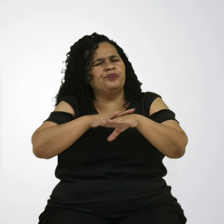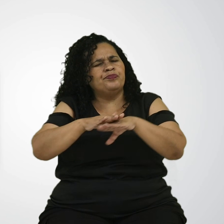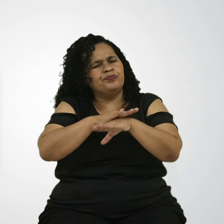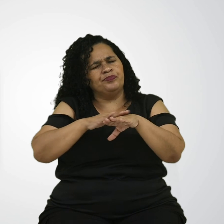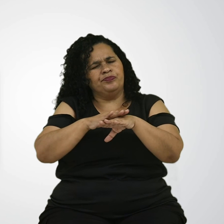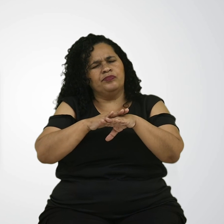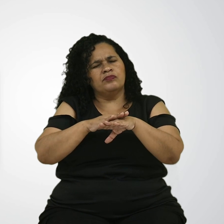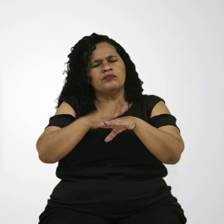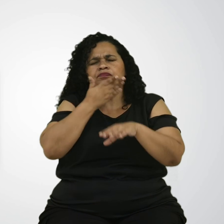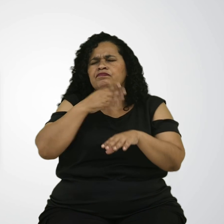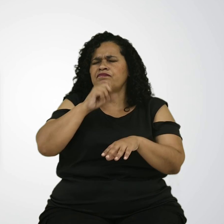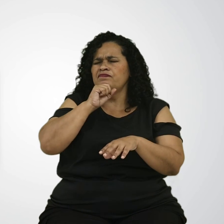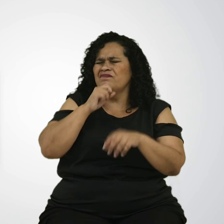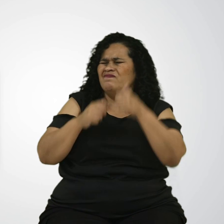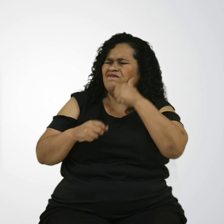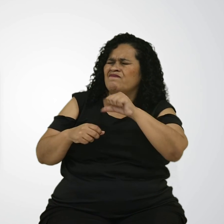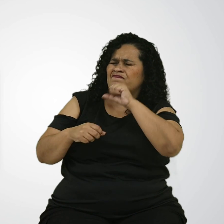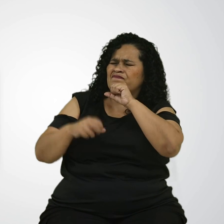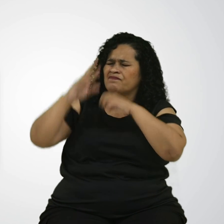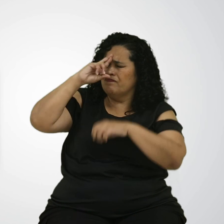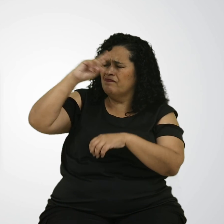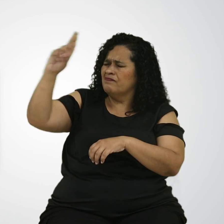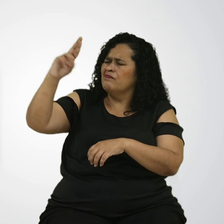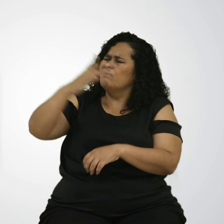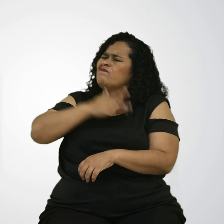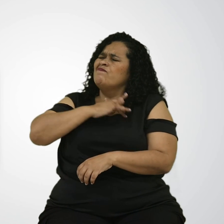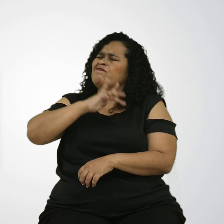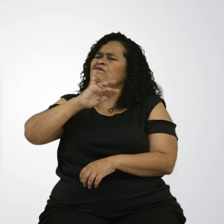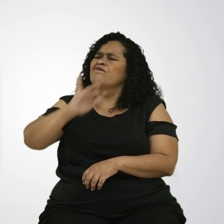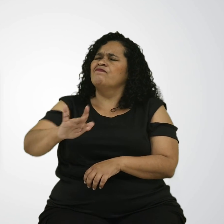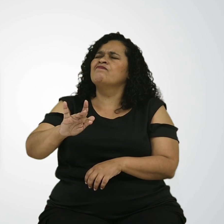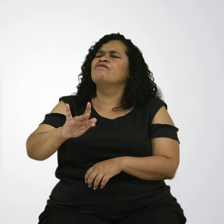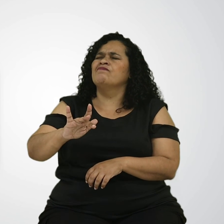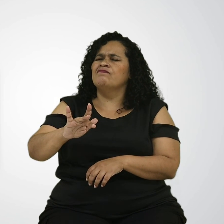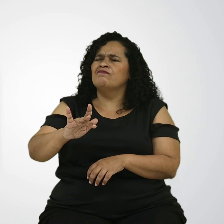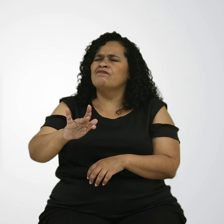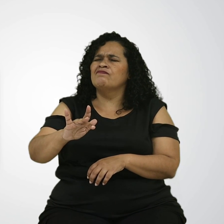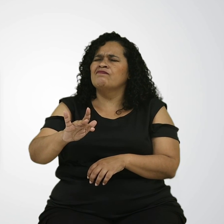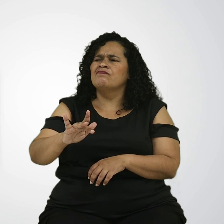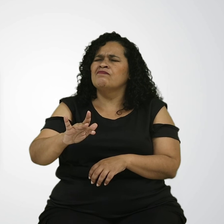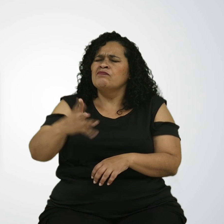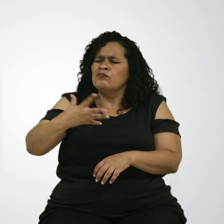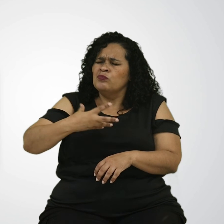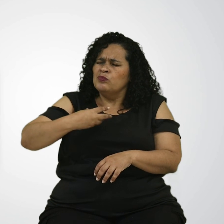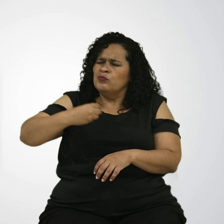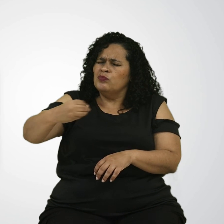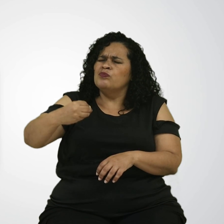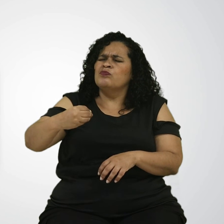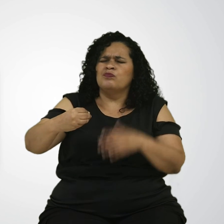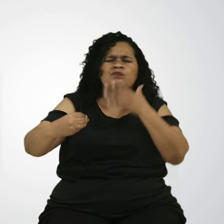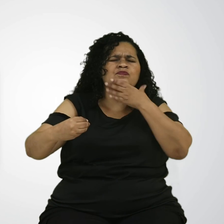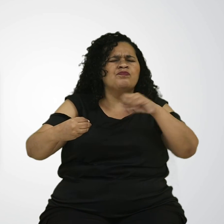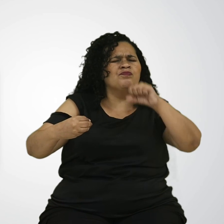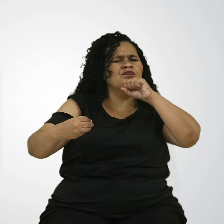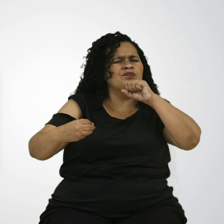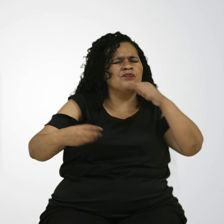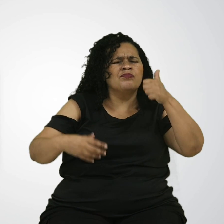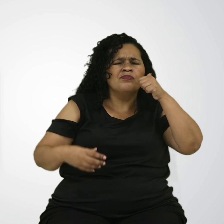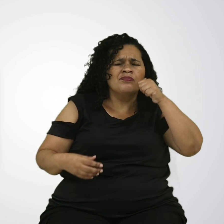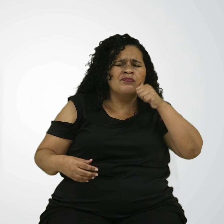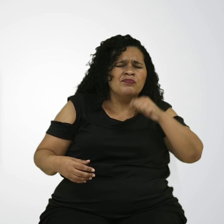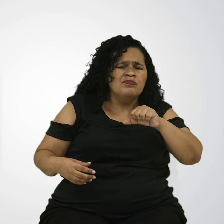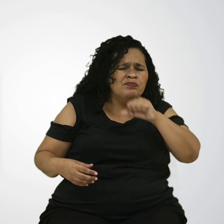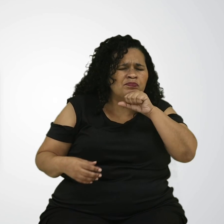seu pai. Senhor, tem misericórdia, que esses pais e esses filhos venham entender e crer que o Senhor